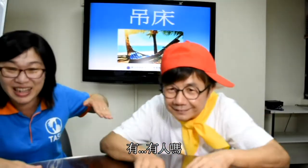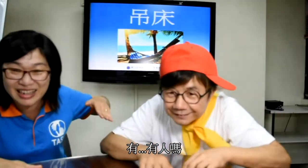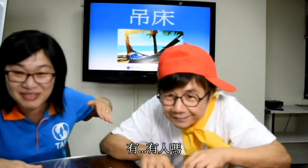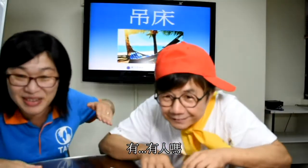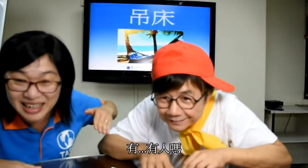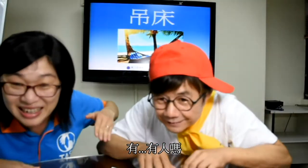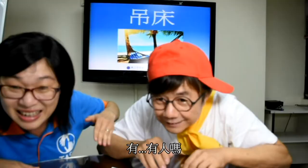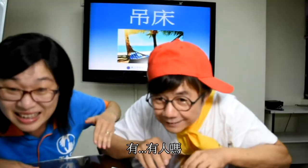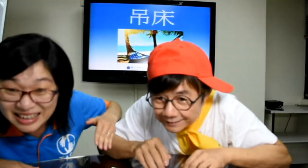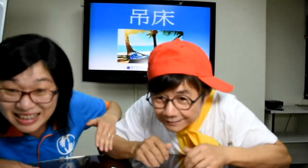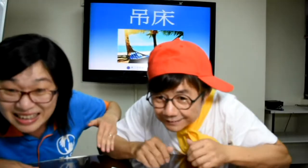有人吗？